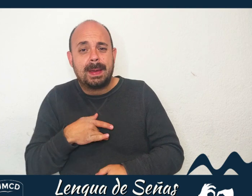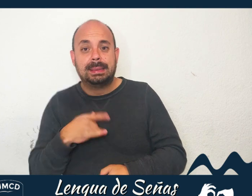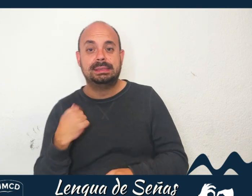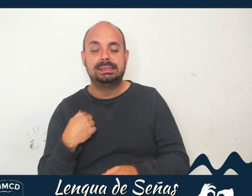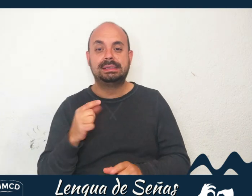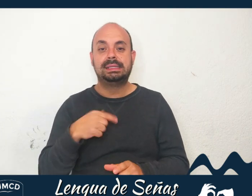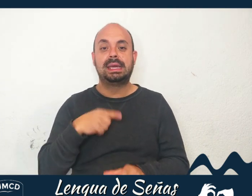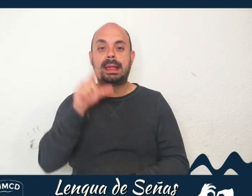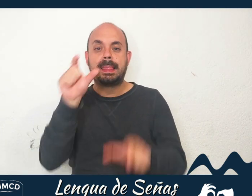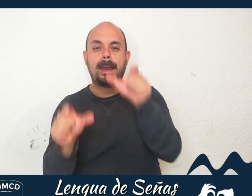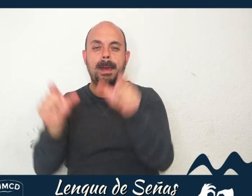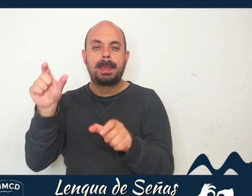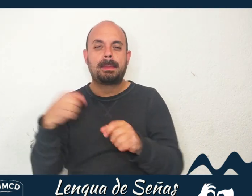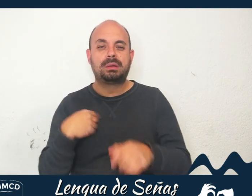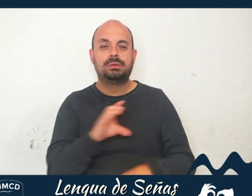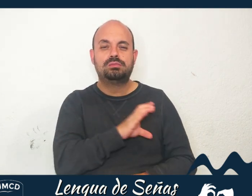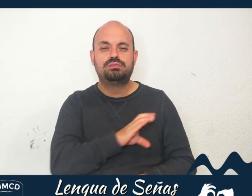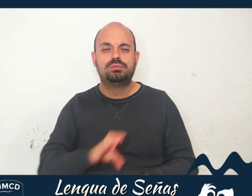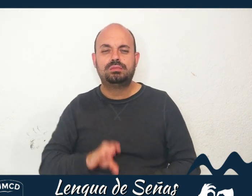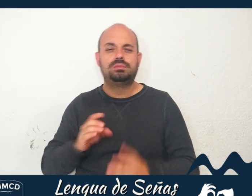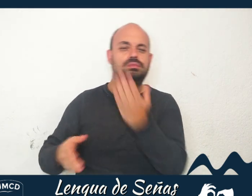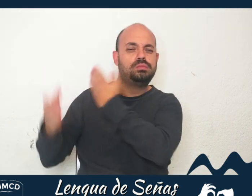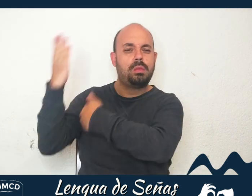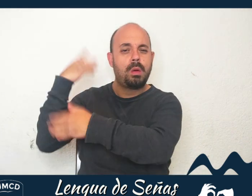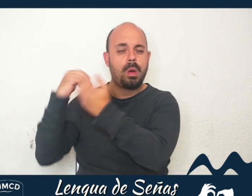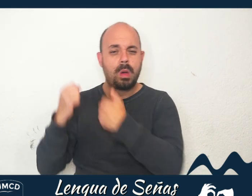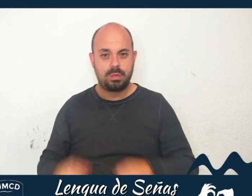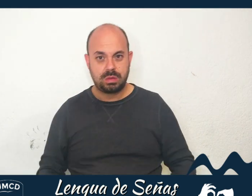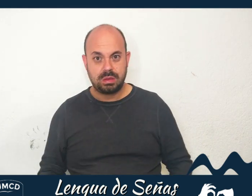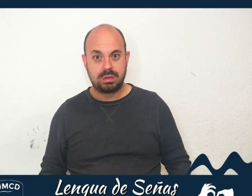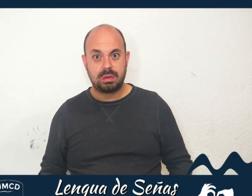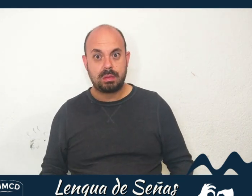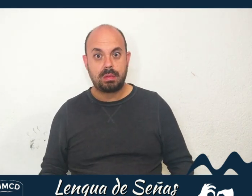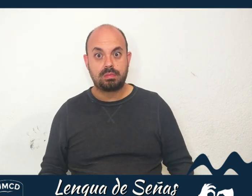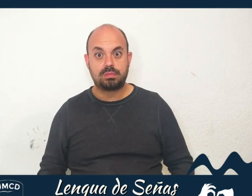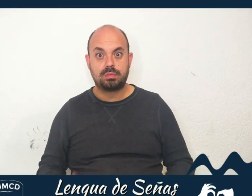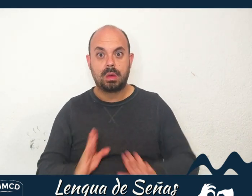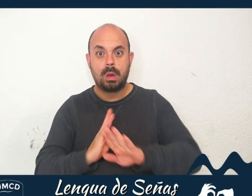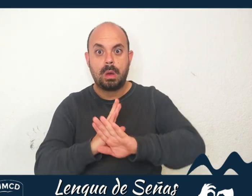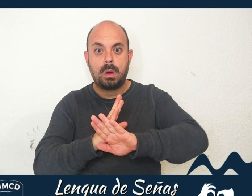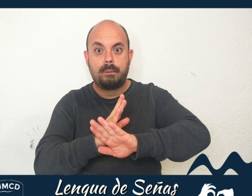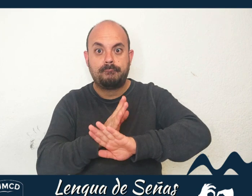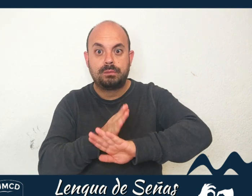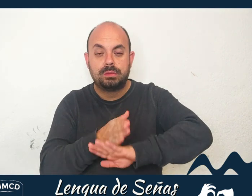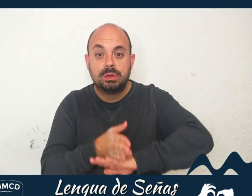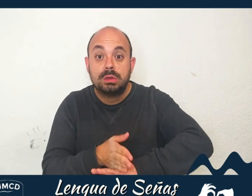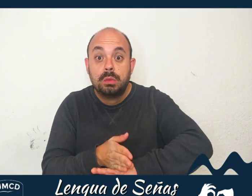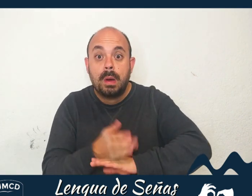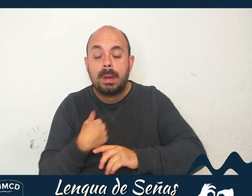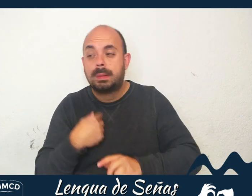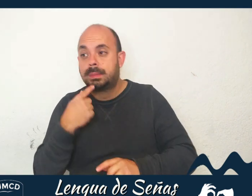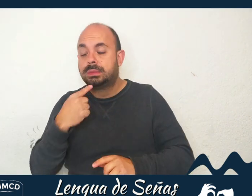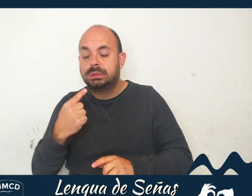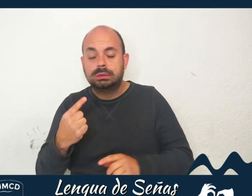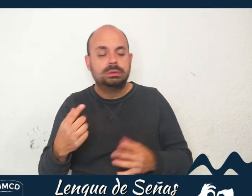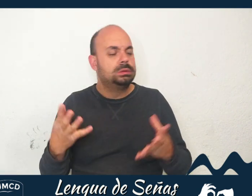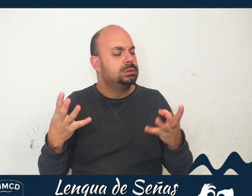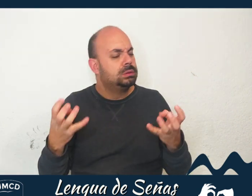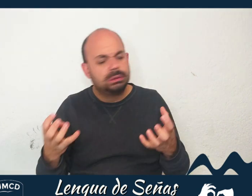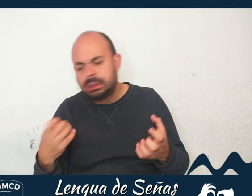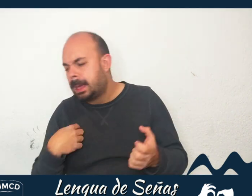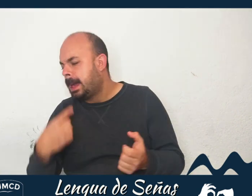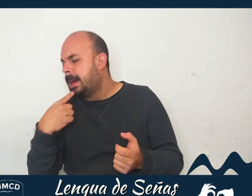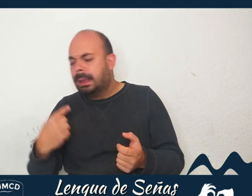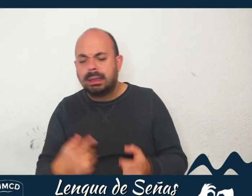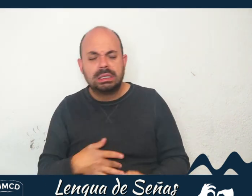espiritual de ellos, de la iglesia en Corinto. Pero les menciona que él estuvo en Troas predicando y hubo una